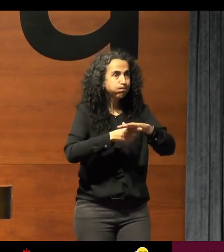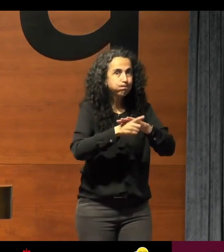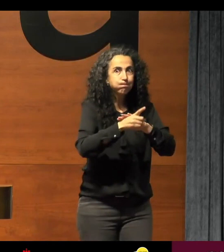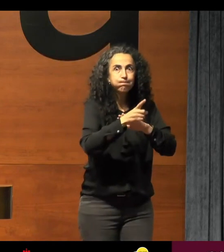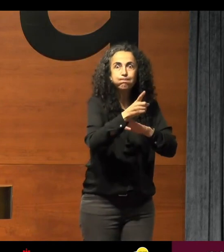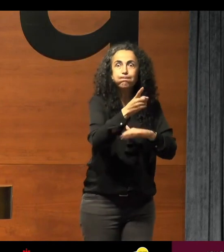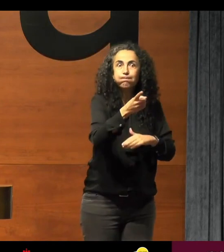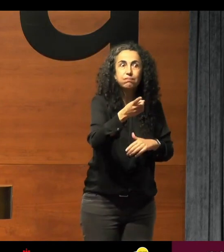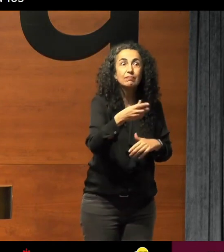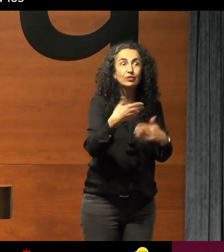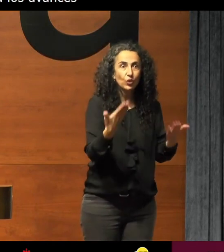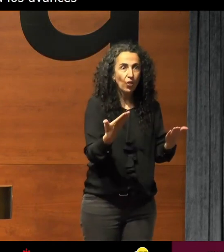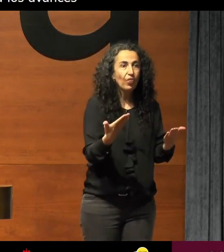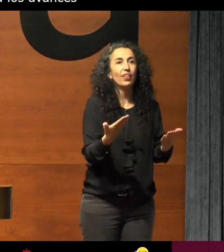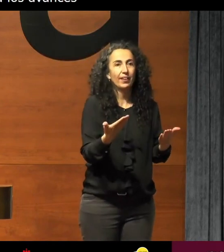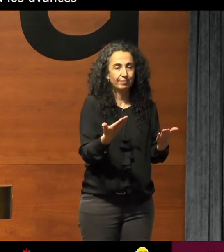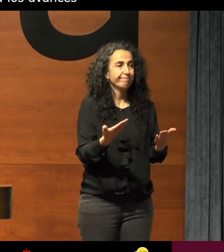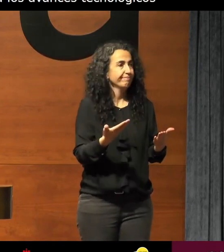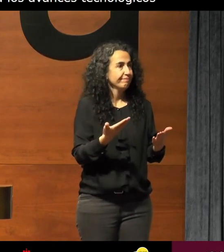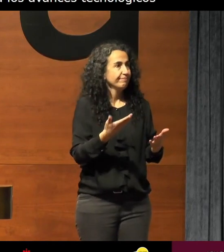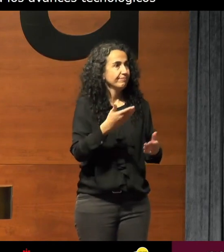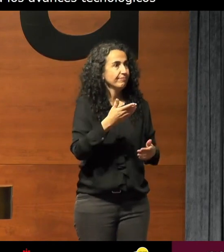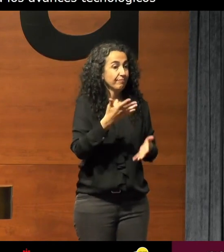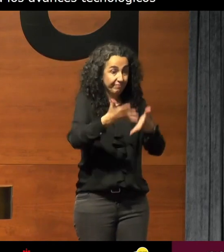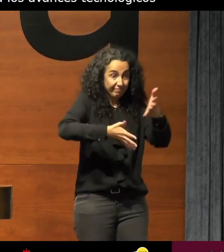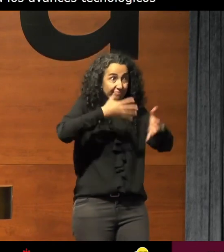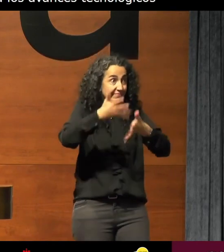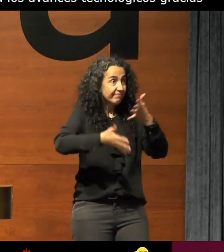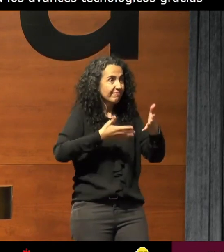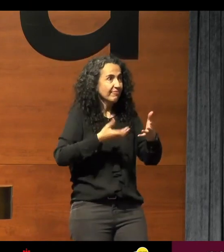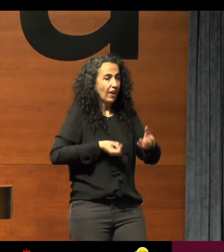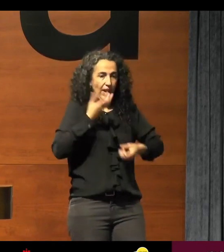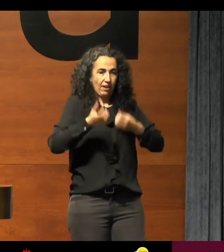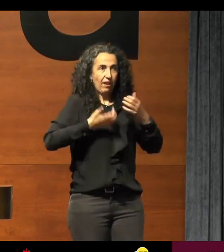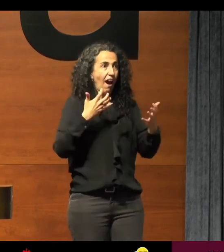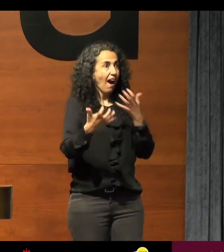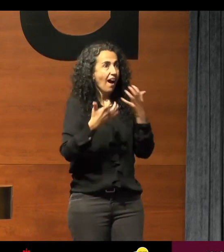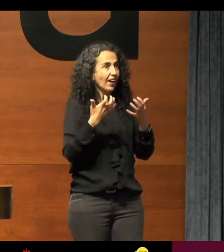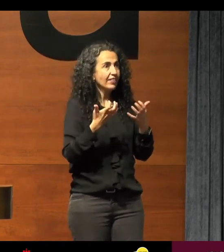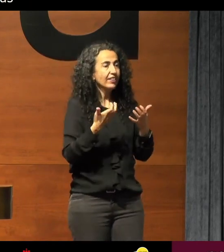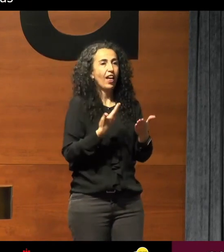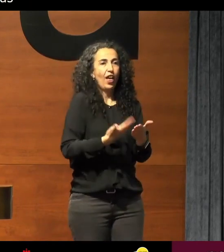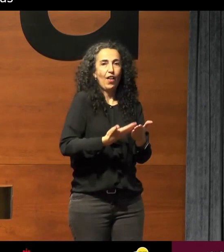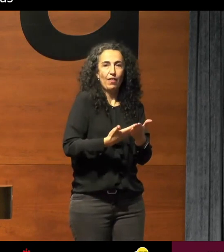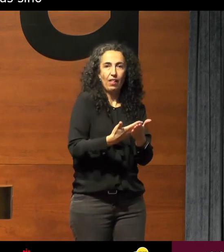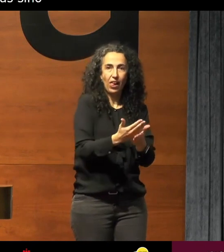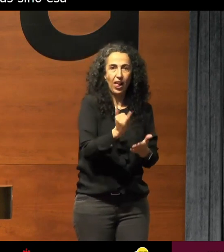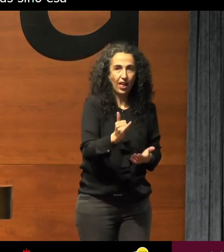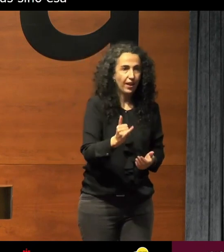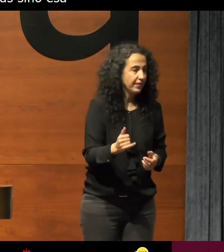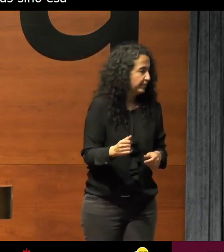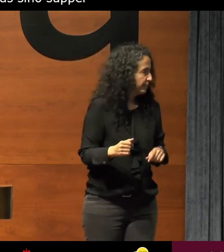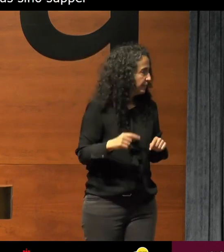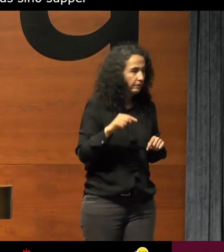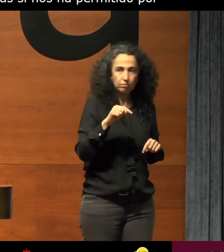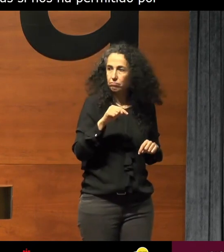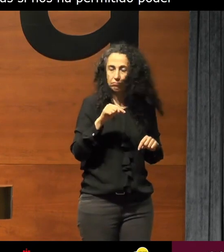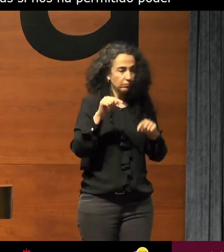avances tecnológicos, gracias a la creación de nuevas tecnologías, sí nos ha permitido poder documentar todas